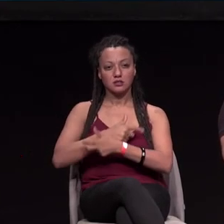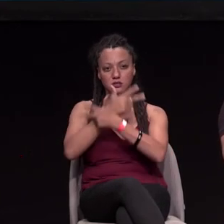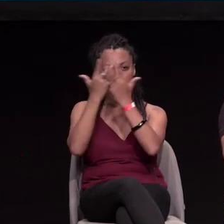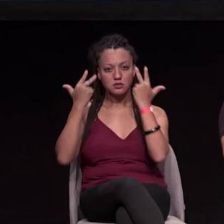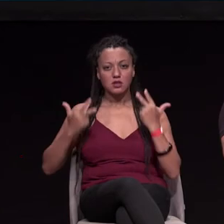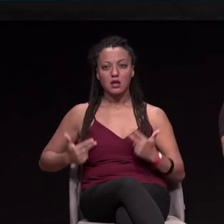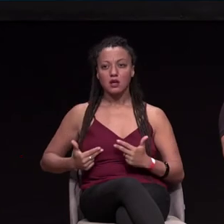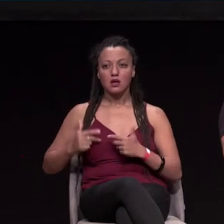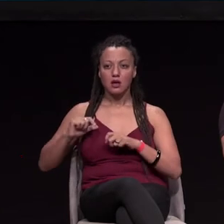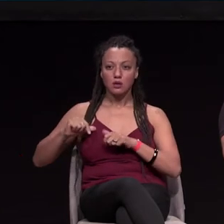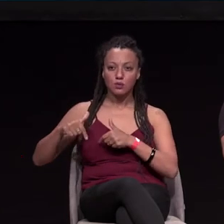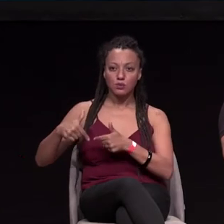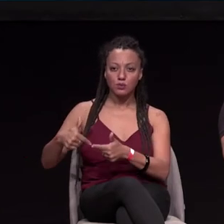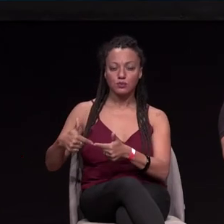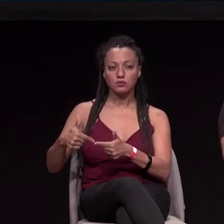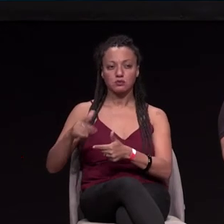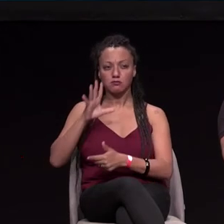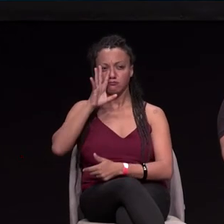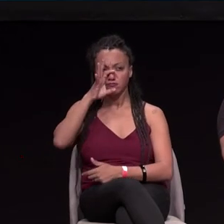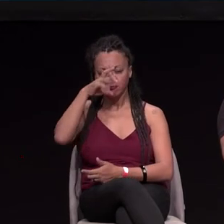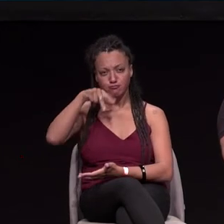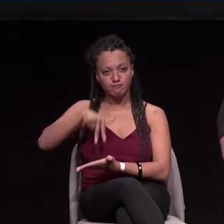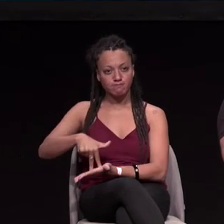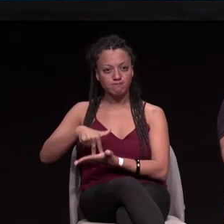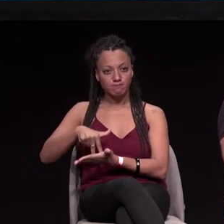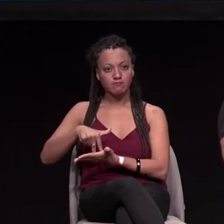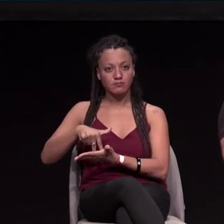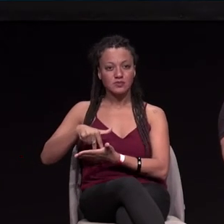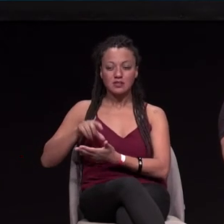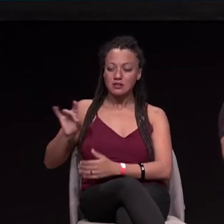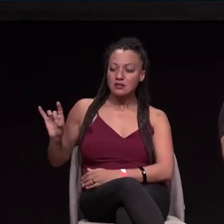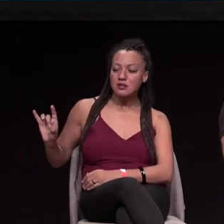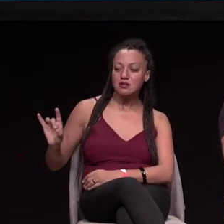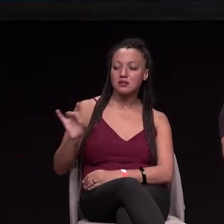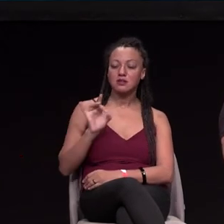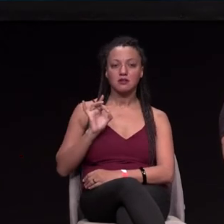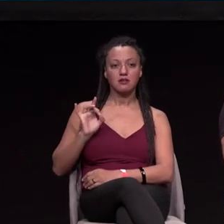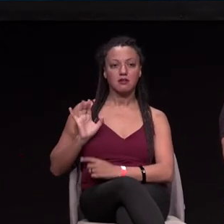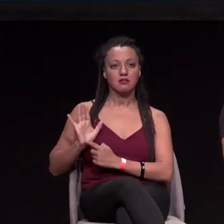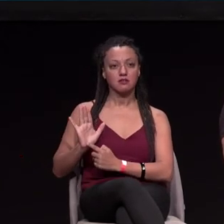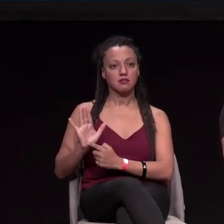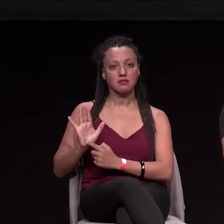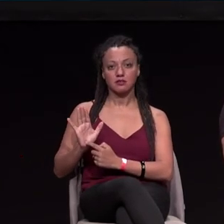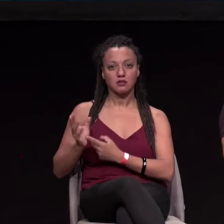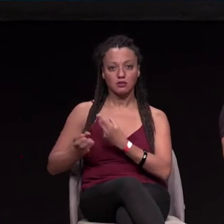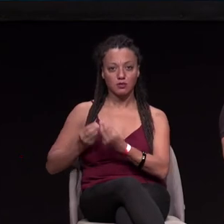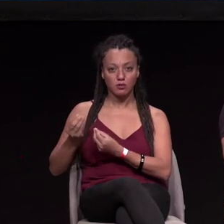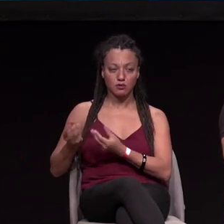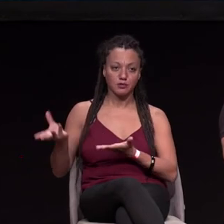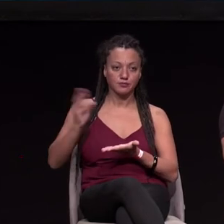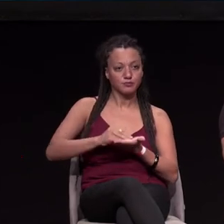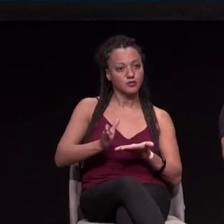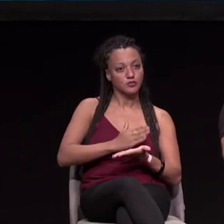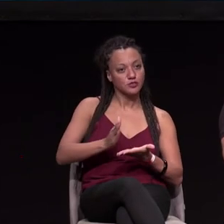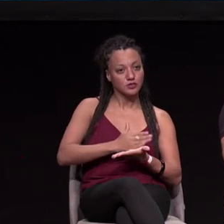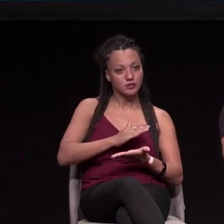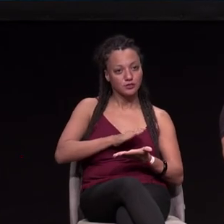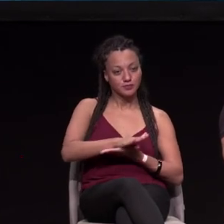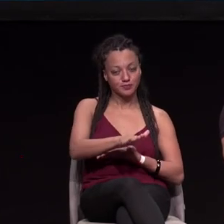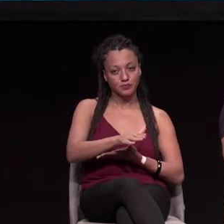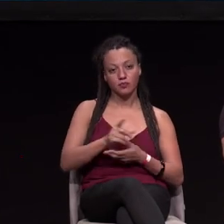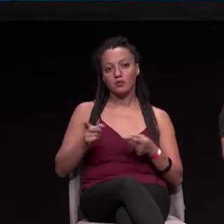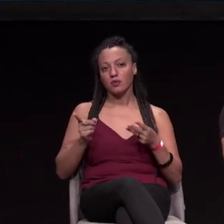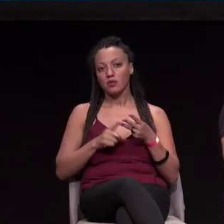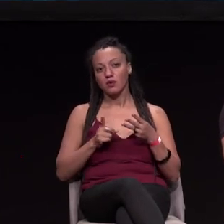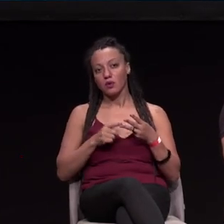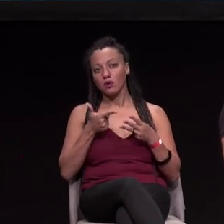assim de de resistência às expressões também tem uma outra é a coleção também que é do que você